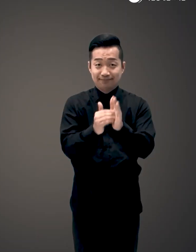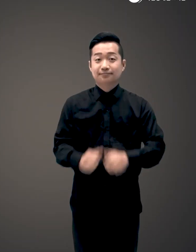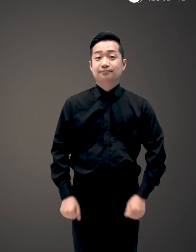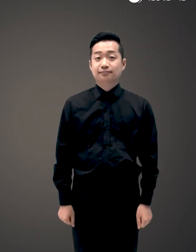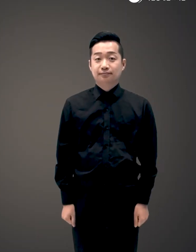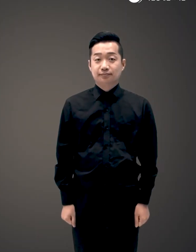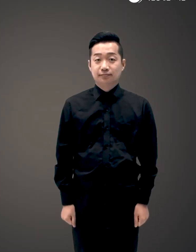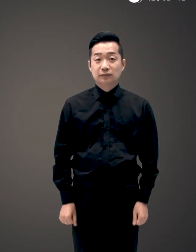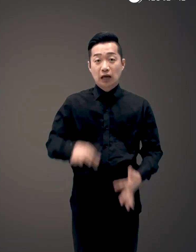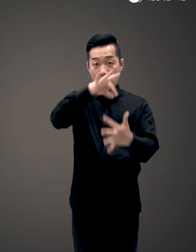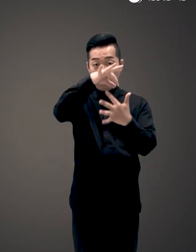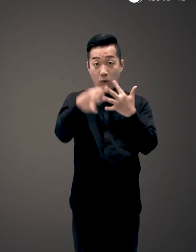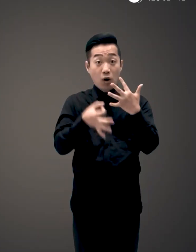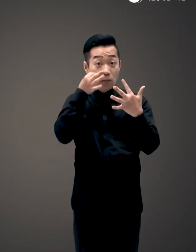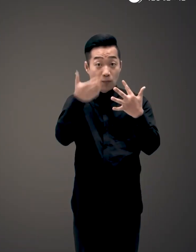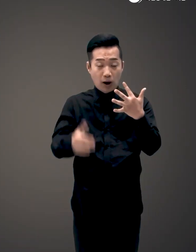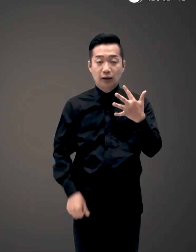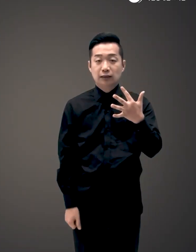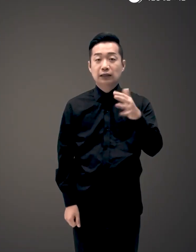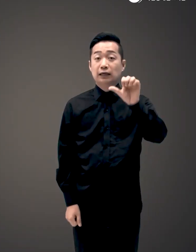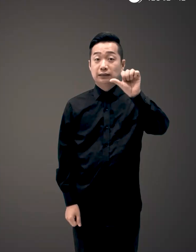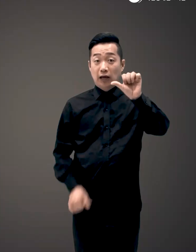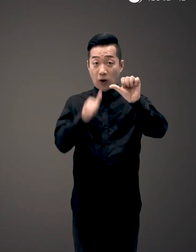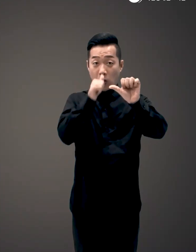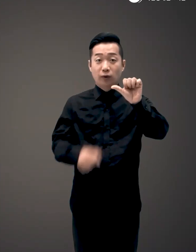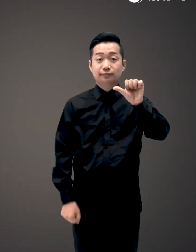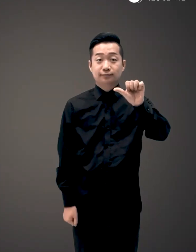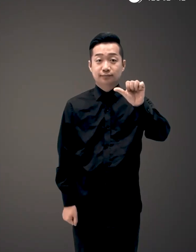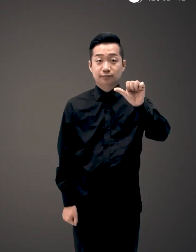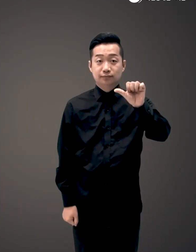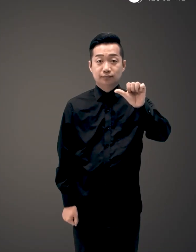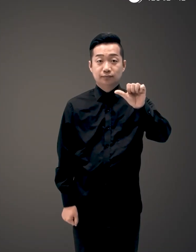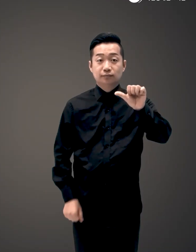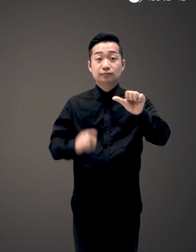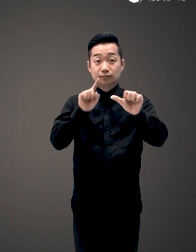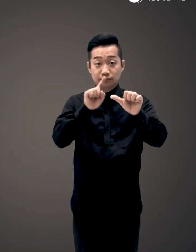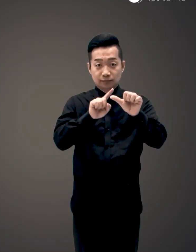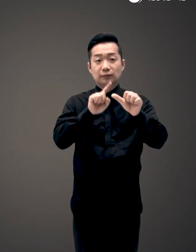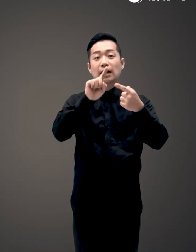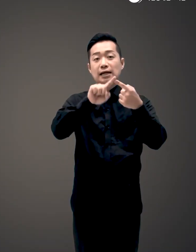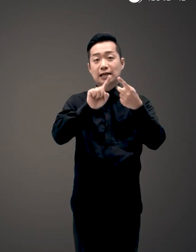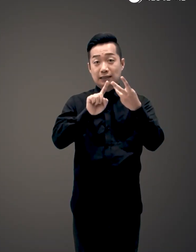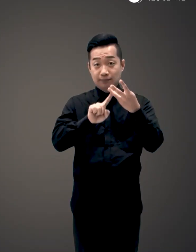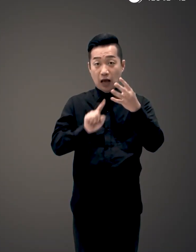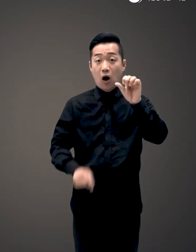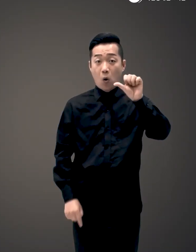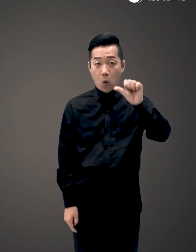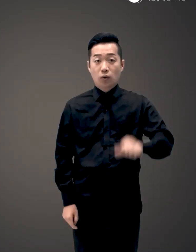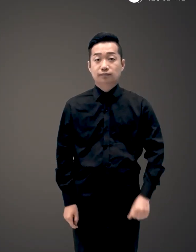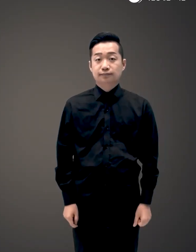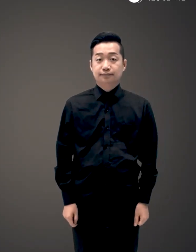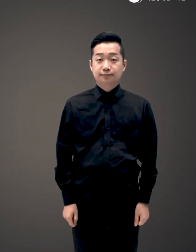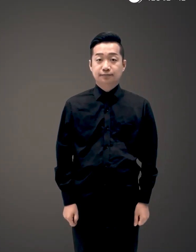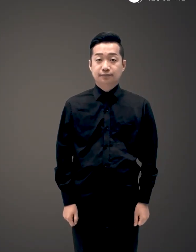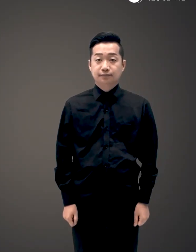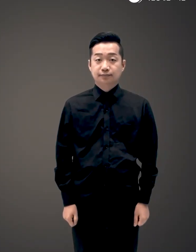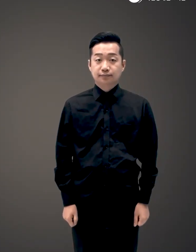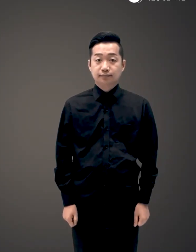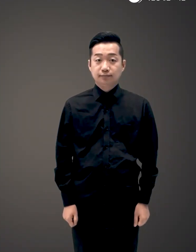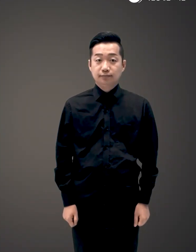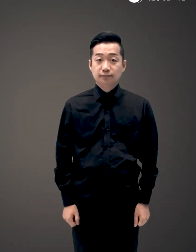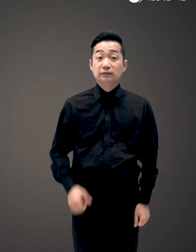마감을 합니다. 목차를 살펴볼까요? 5개로 나눠져 있어요. 드로우 1, 드로우 2, 드로우 3, 드로우 4, 드로우